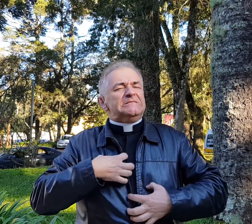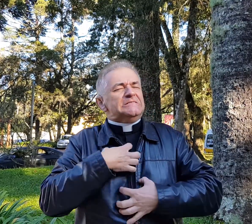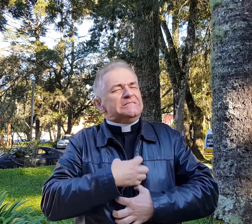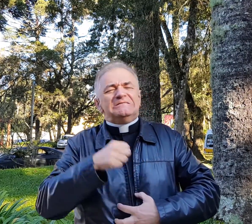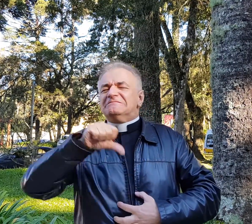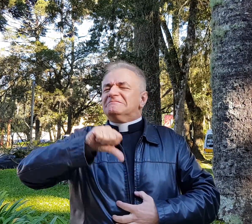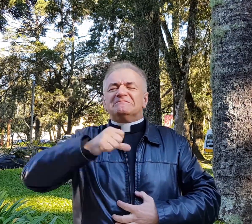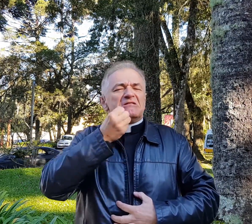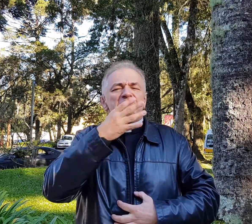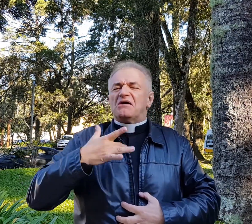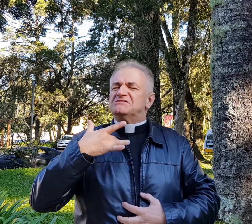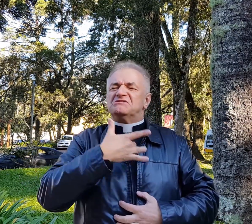né?